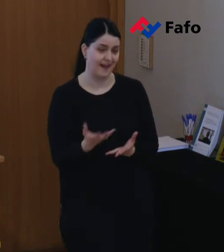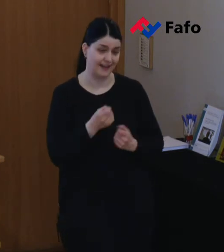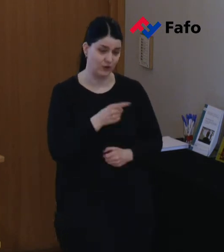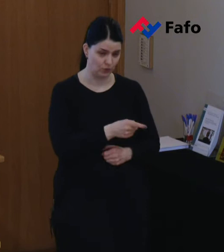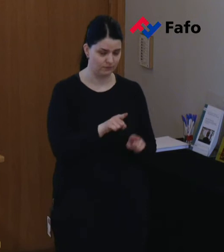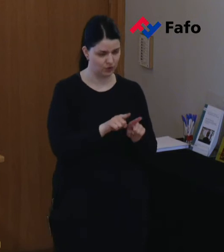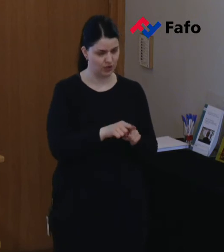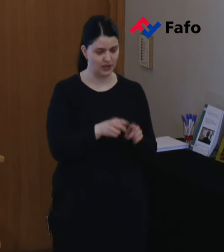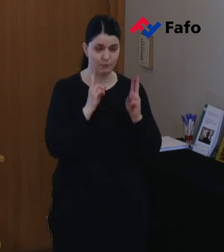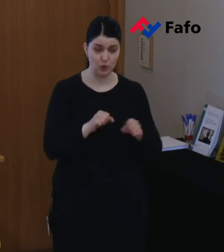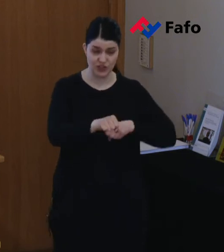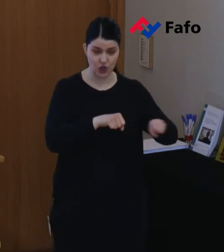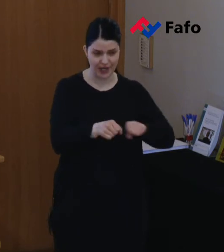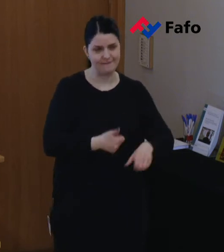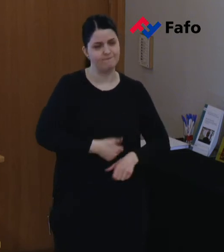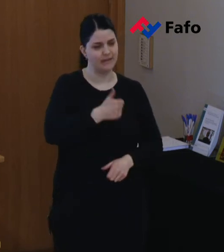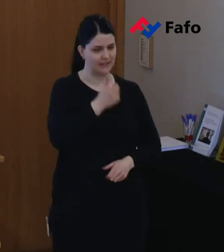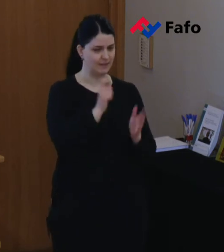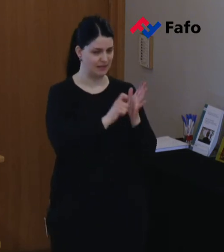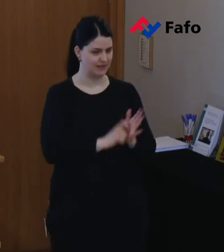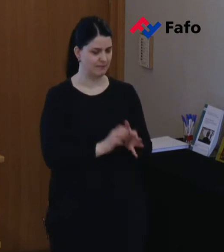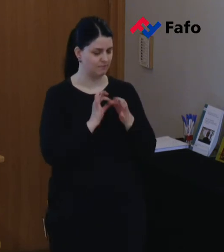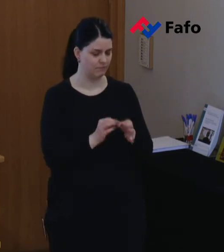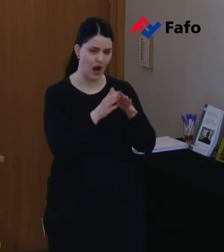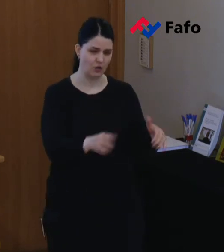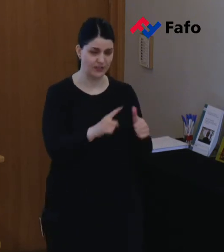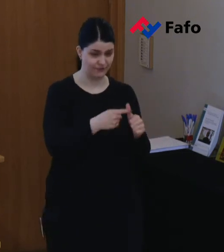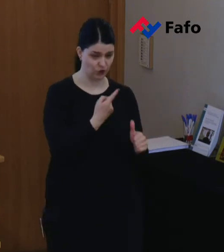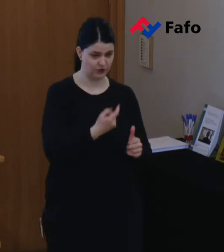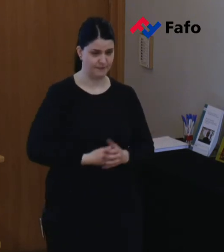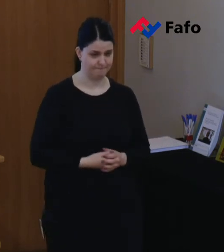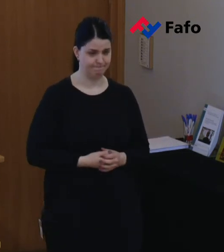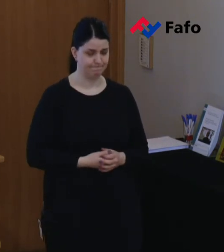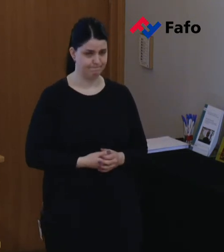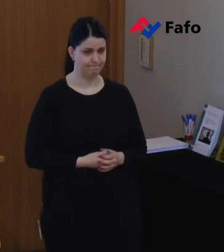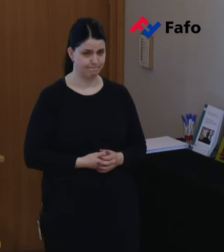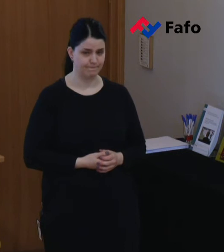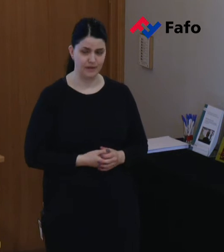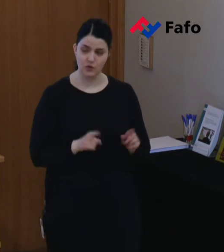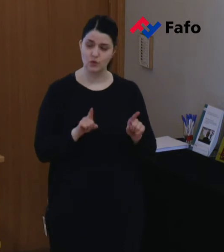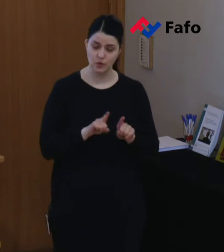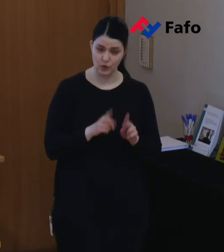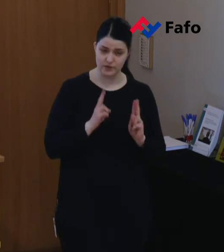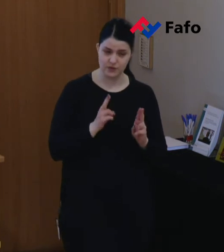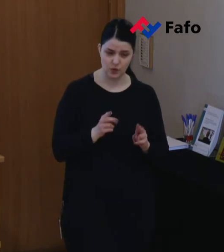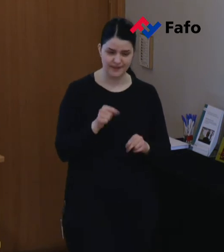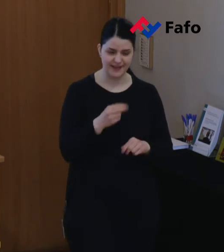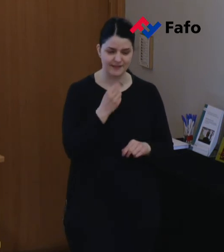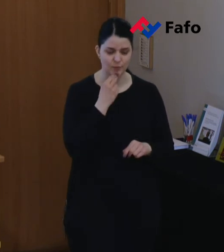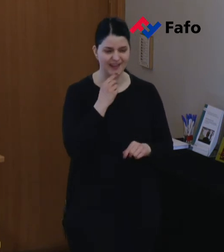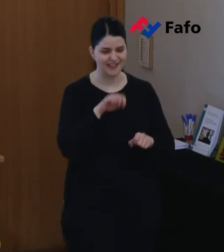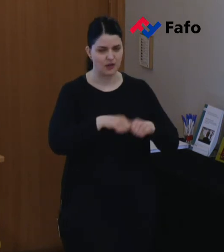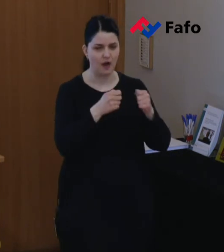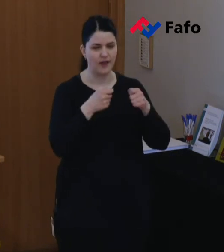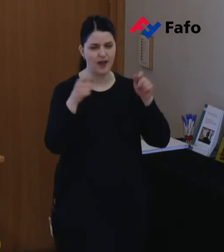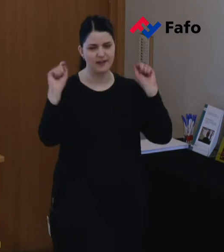et veldig viktig prinsipp i Housing First-metoden. Og så det sånn at det man kaller for skadereduksjon,